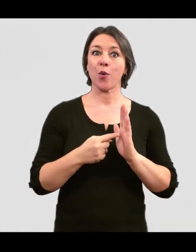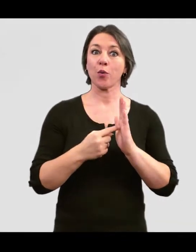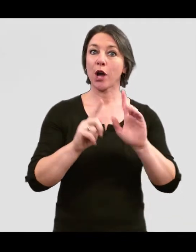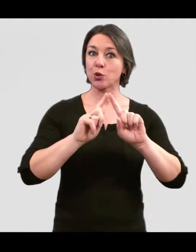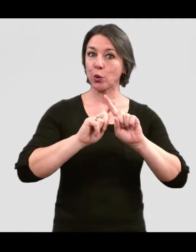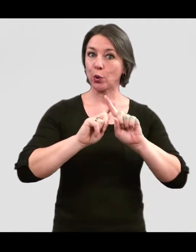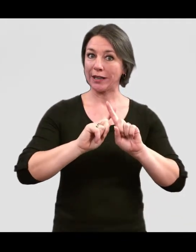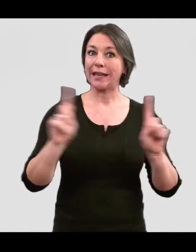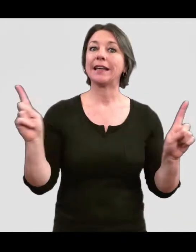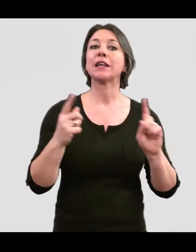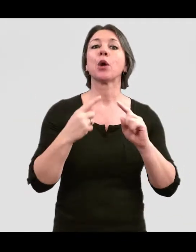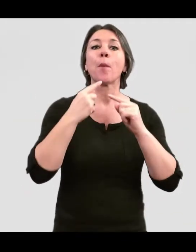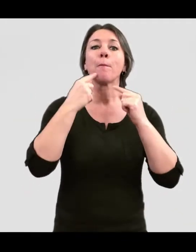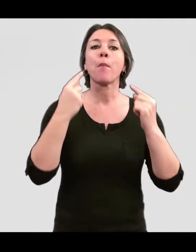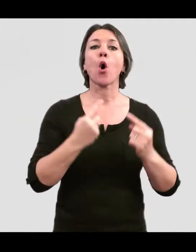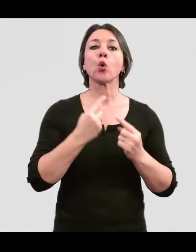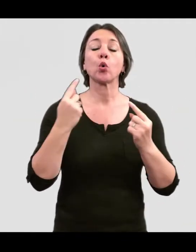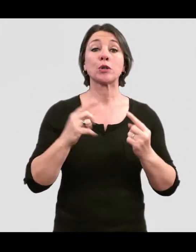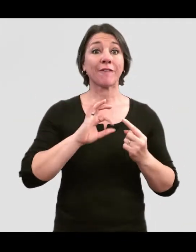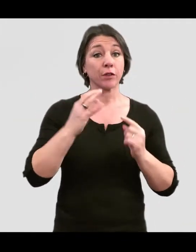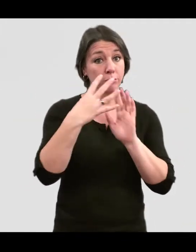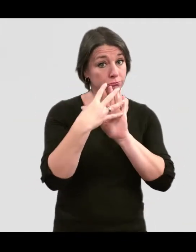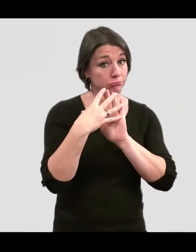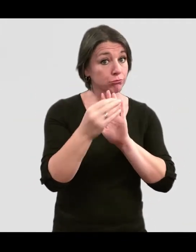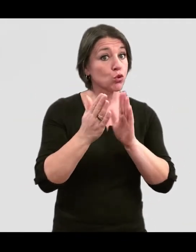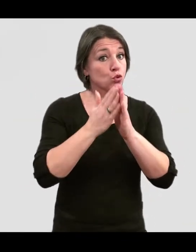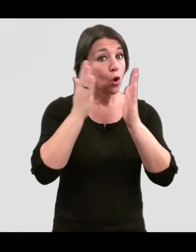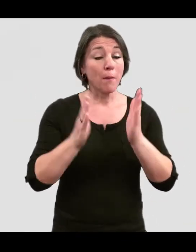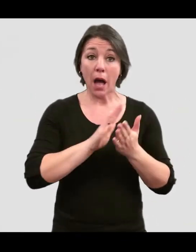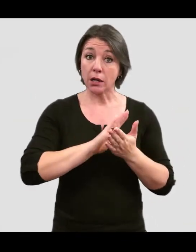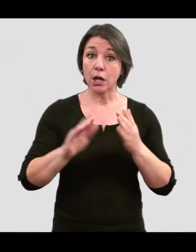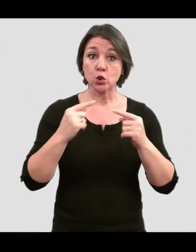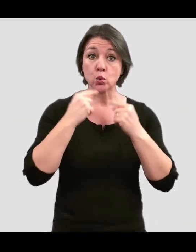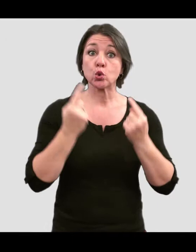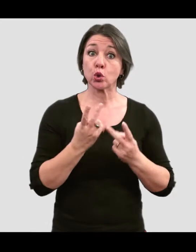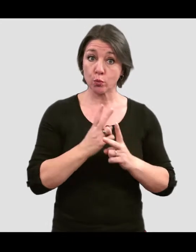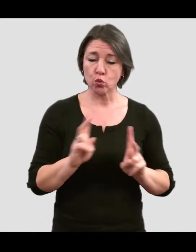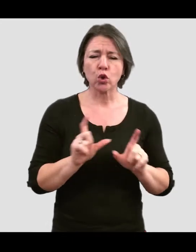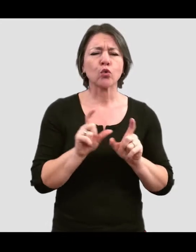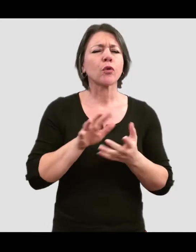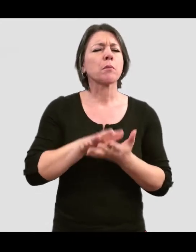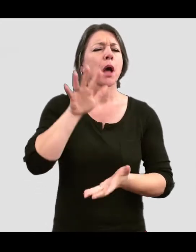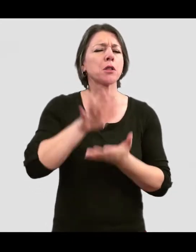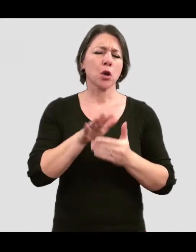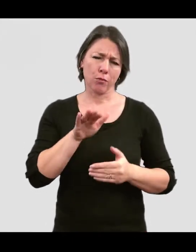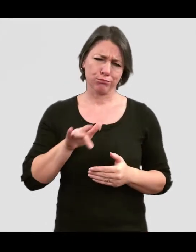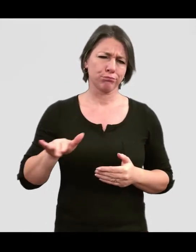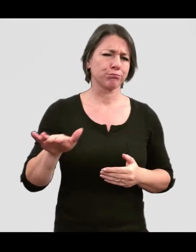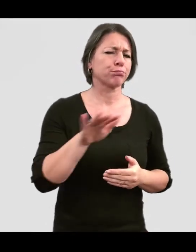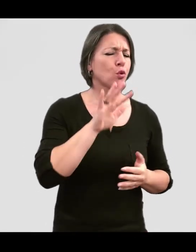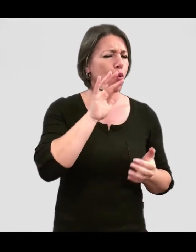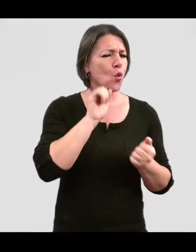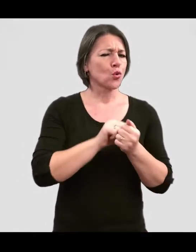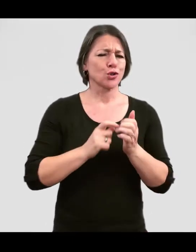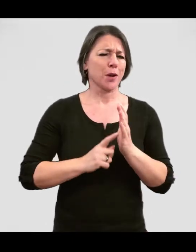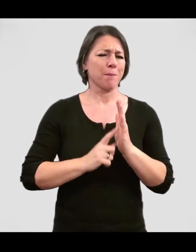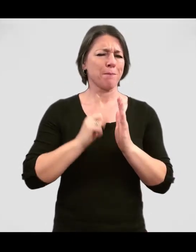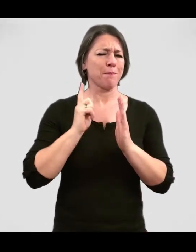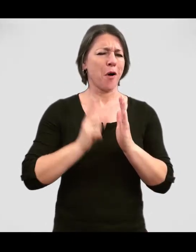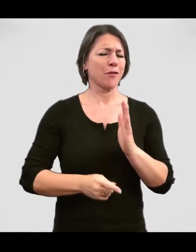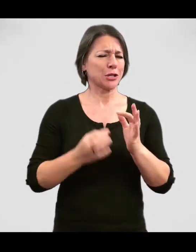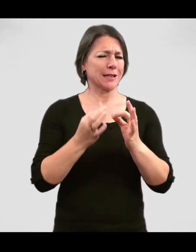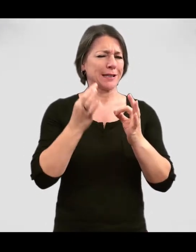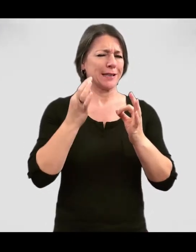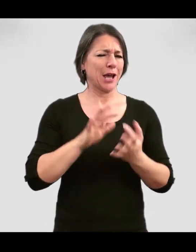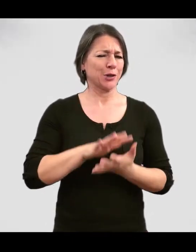série rychlopokusů na doma, to znamená pokusů, které si můžete i hned vyzkoušet doma, protože pravděpodobně všechno, co k ním budete potřebovat,